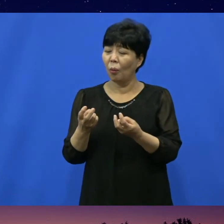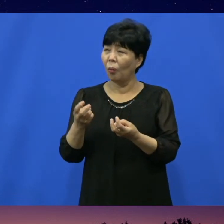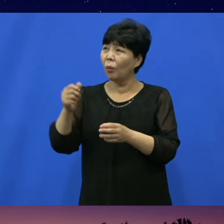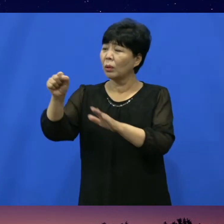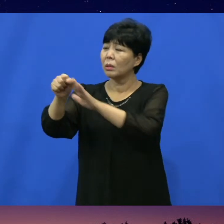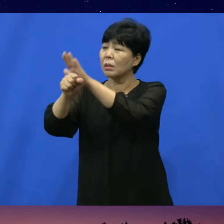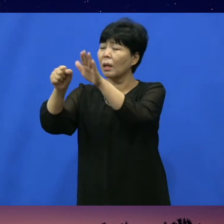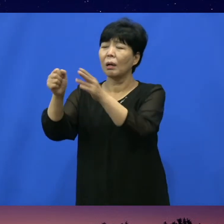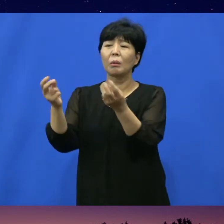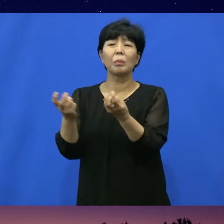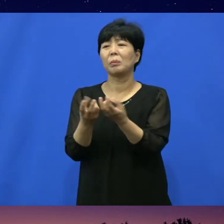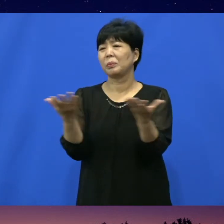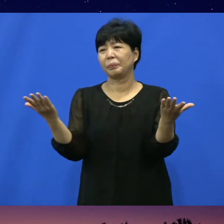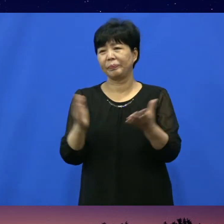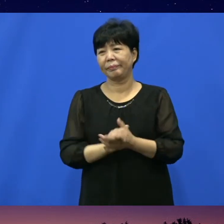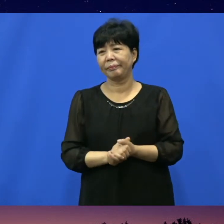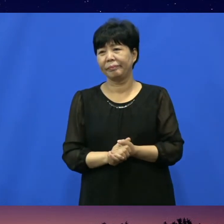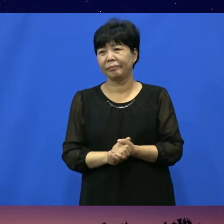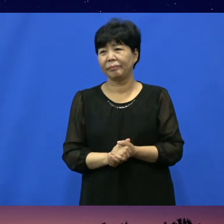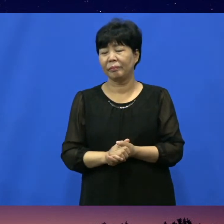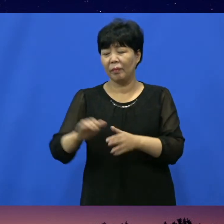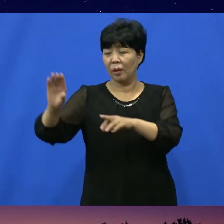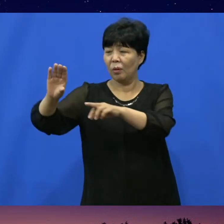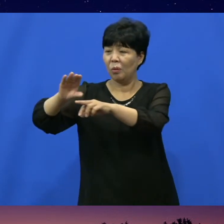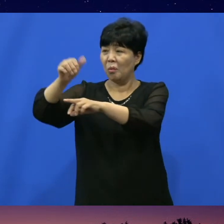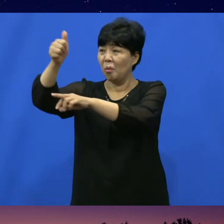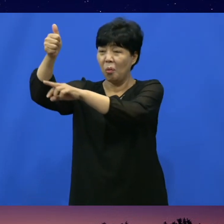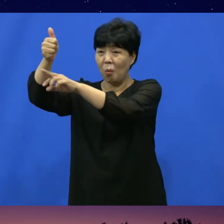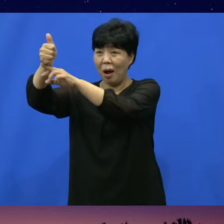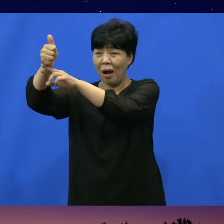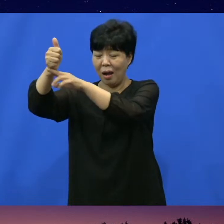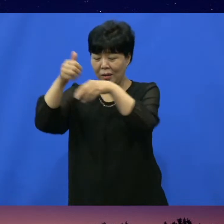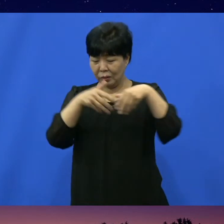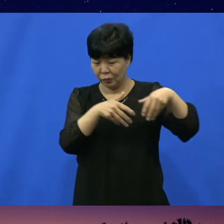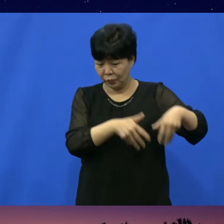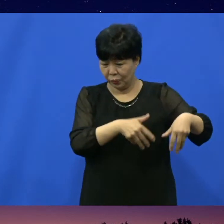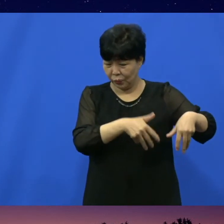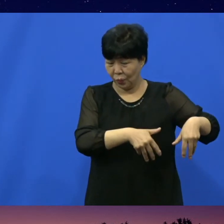여러분, 왕과 저 밑에 노예와 사랑이 가능해요?